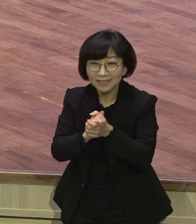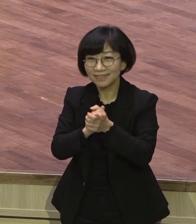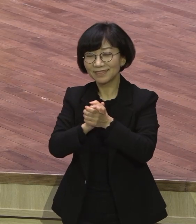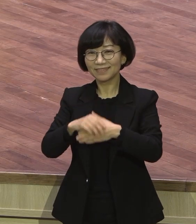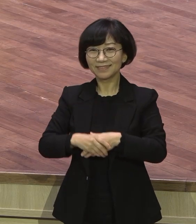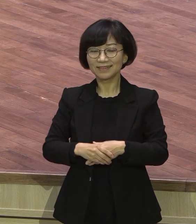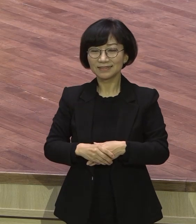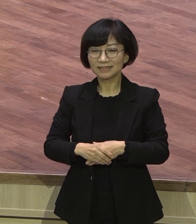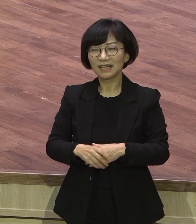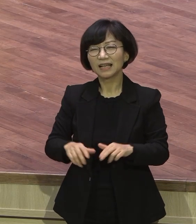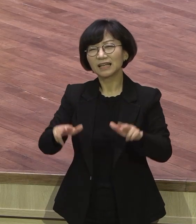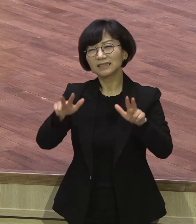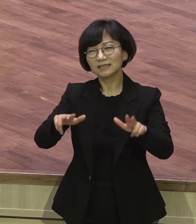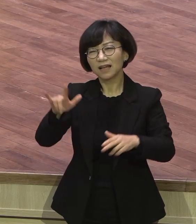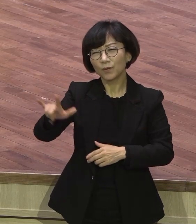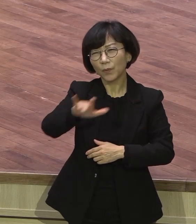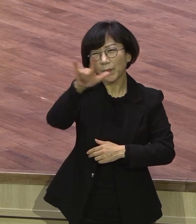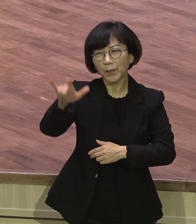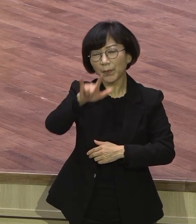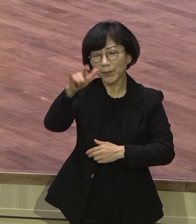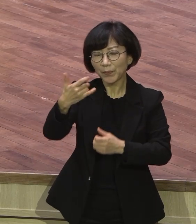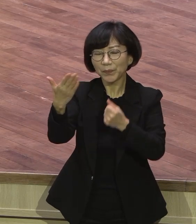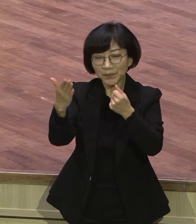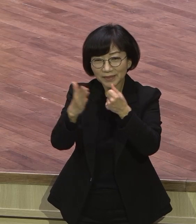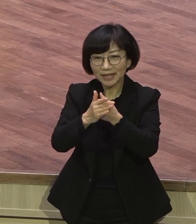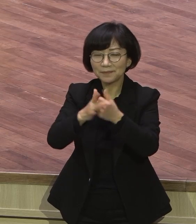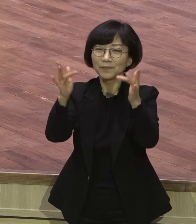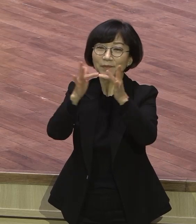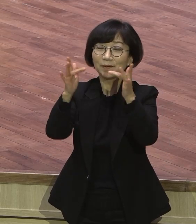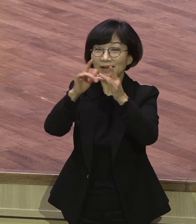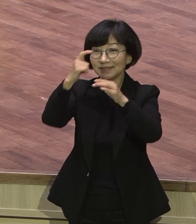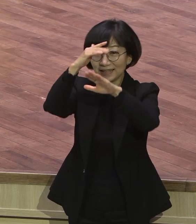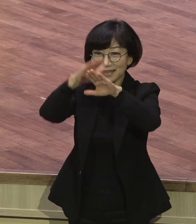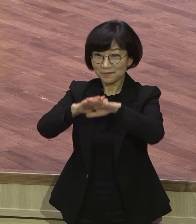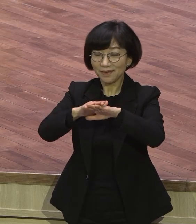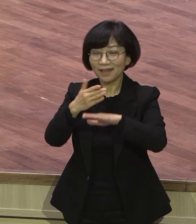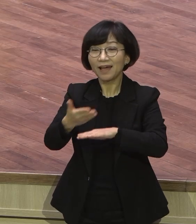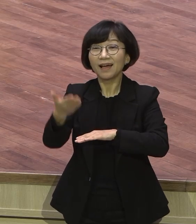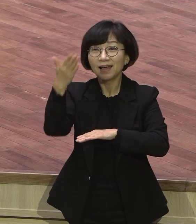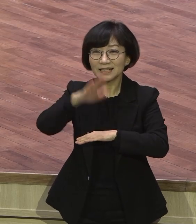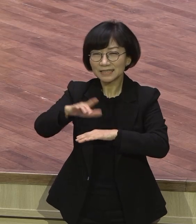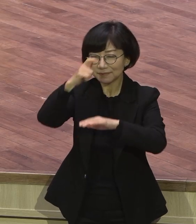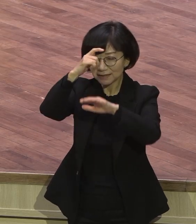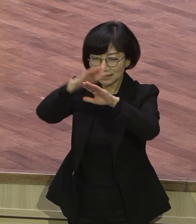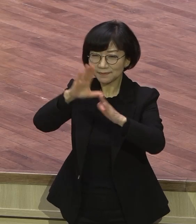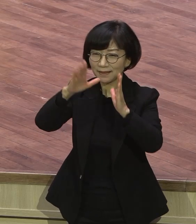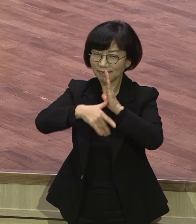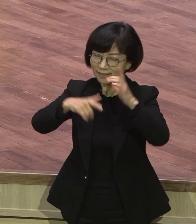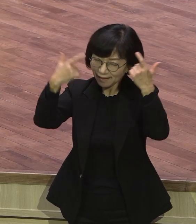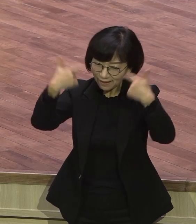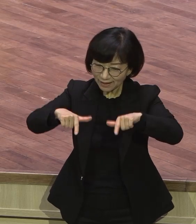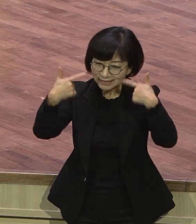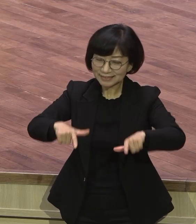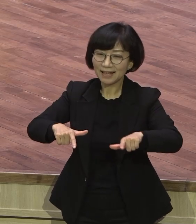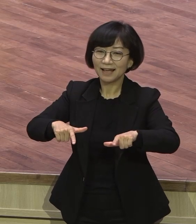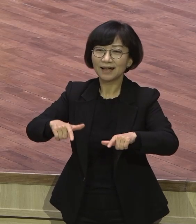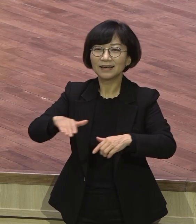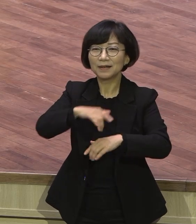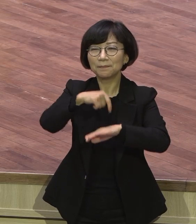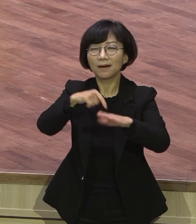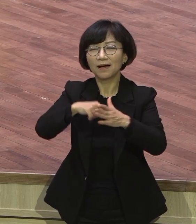비록 지금 코로나19로 인해서 온라인 예배를 드리지만은 매 예배 시간마다 참된 안식을